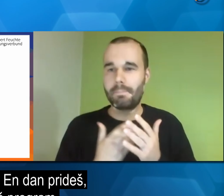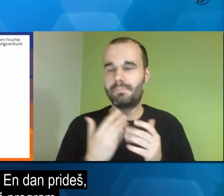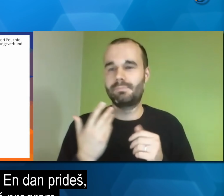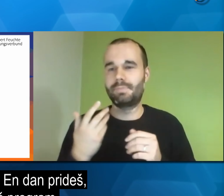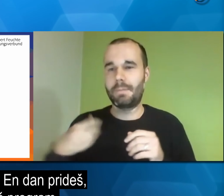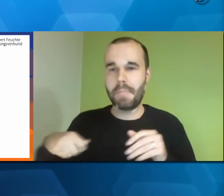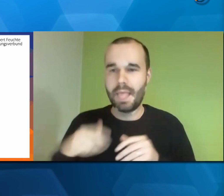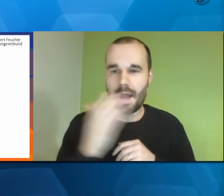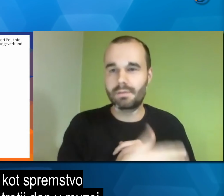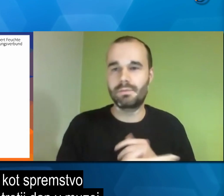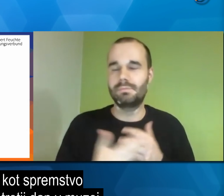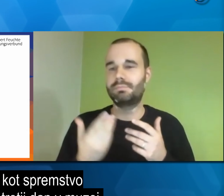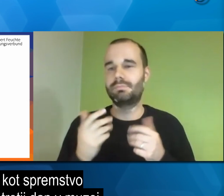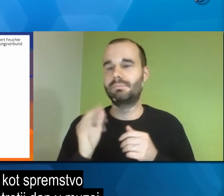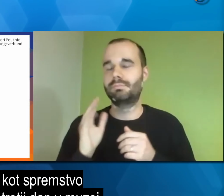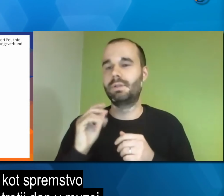delaš program,